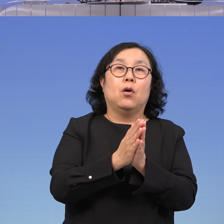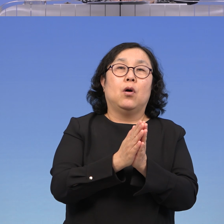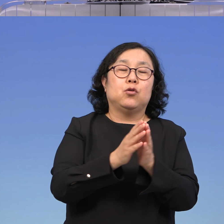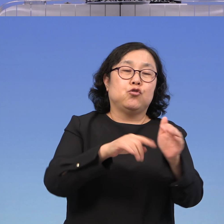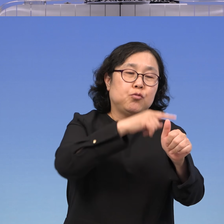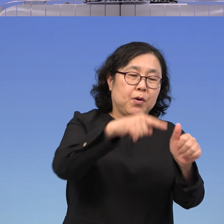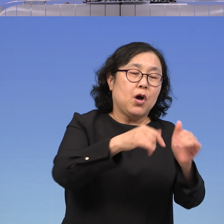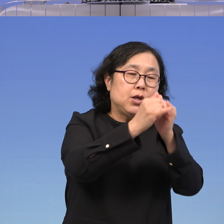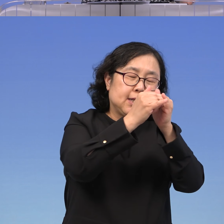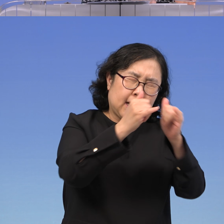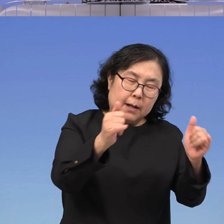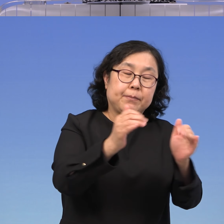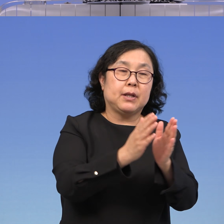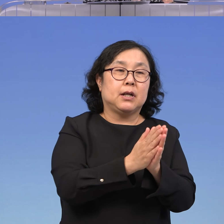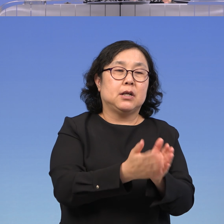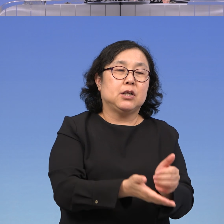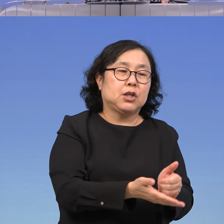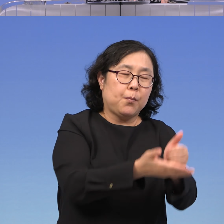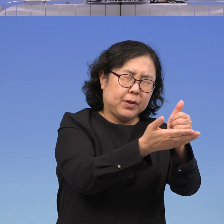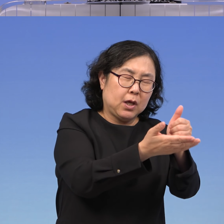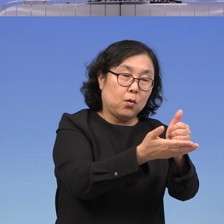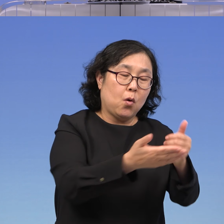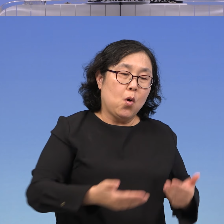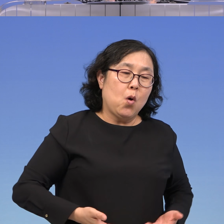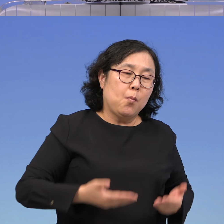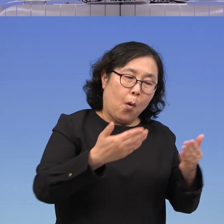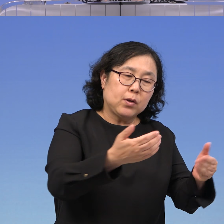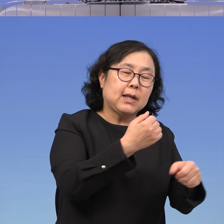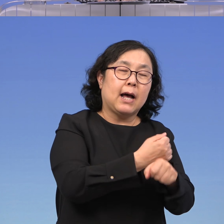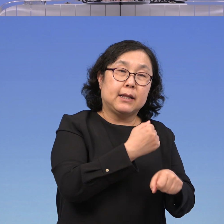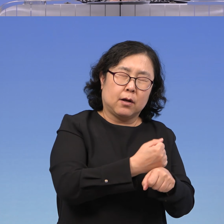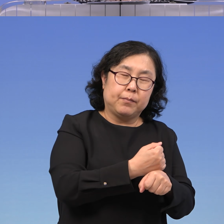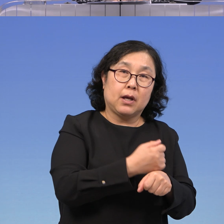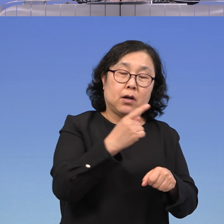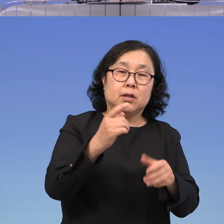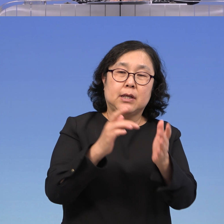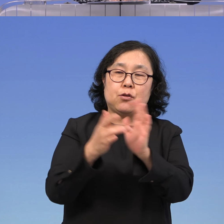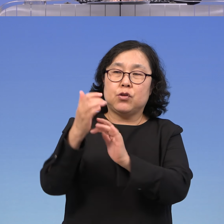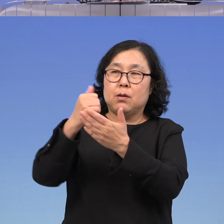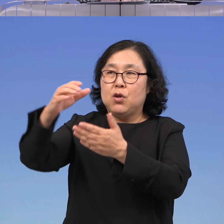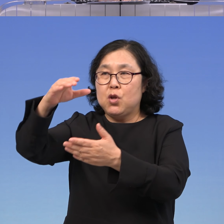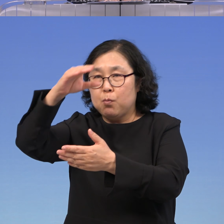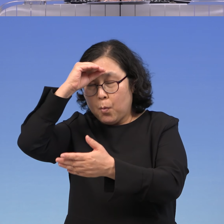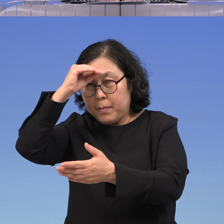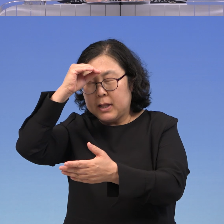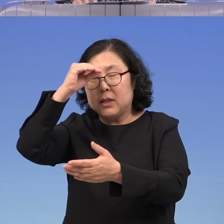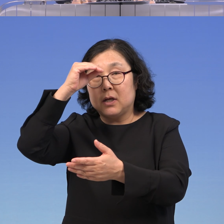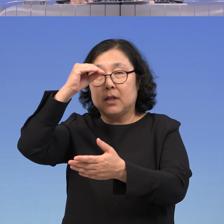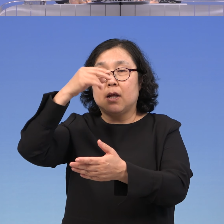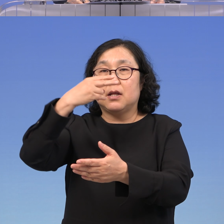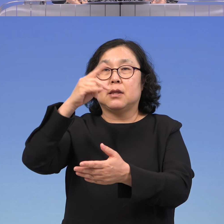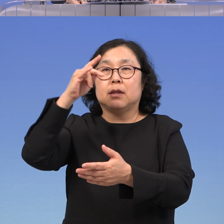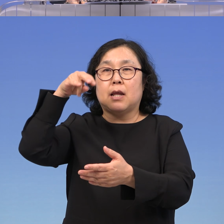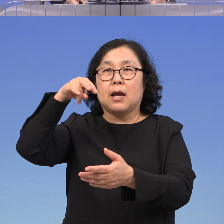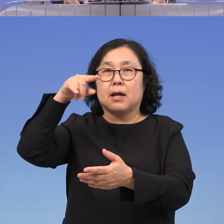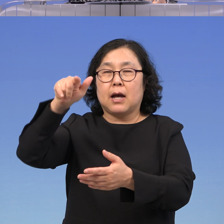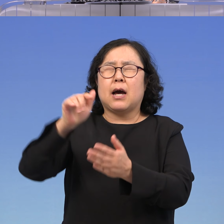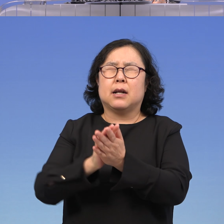또 그것은 대가 치부를 포함한 때까치 불에 담겨져 있는 숨김 이라는 사실을 인식하게 되시기를